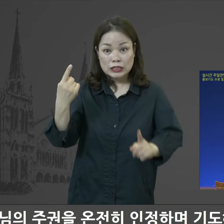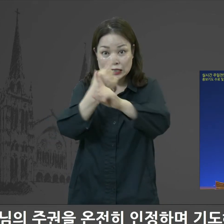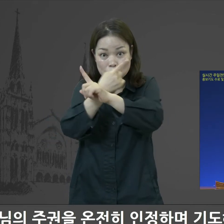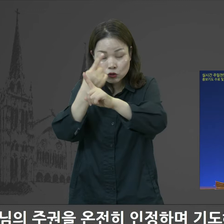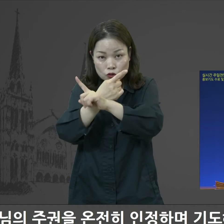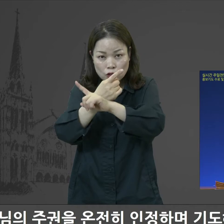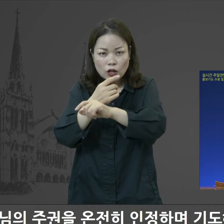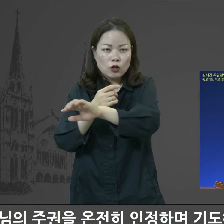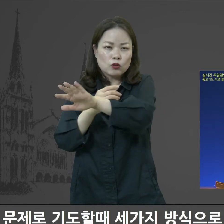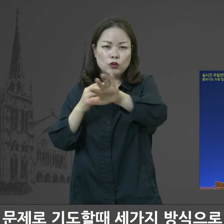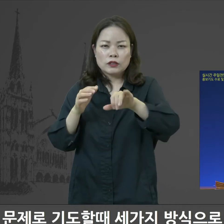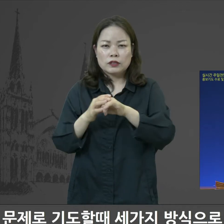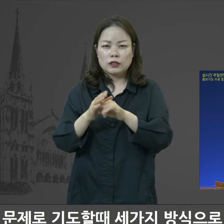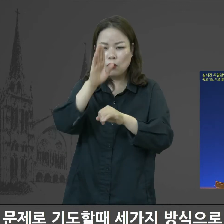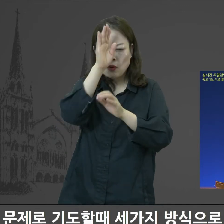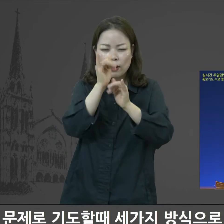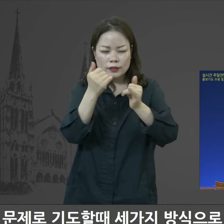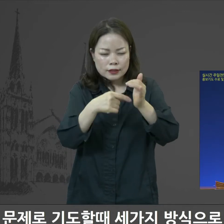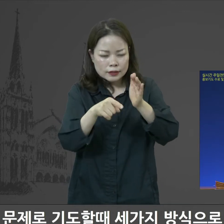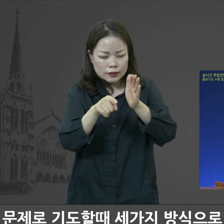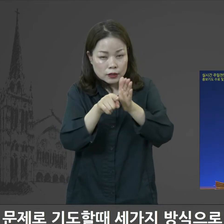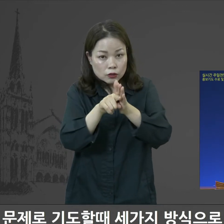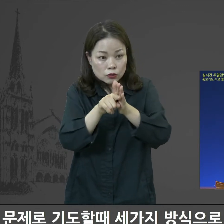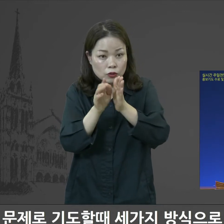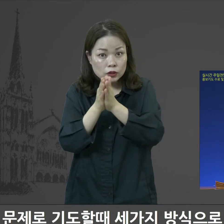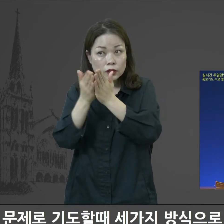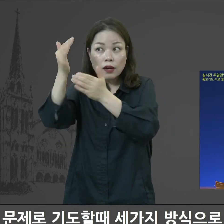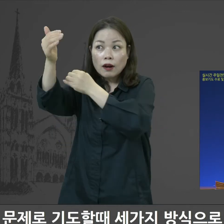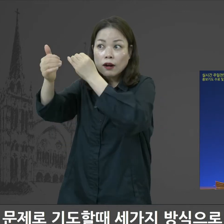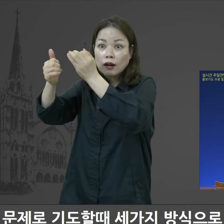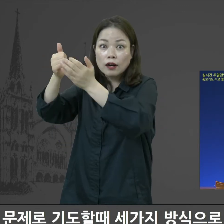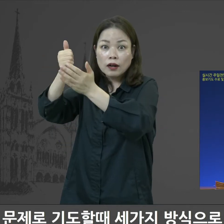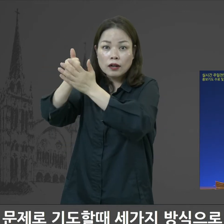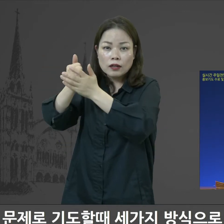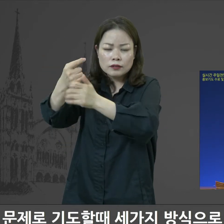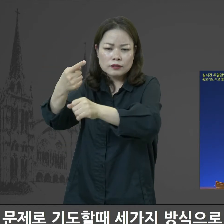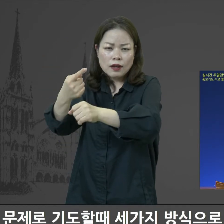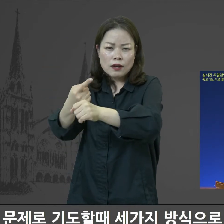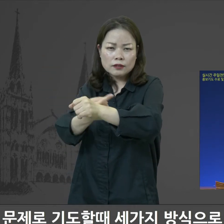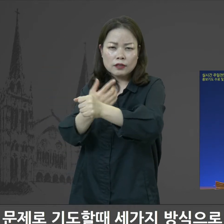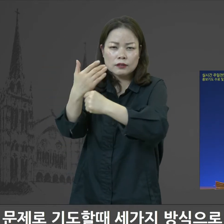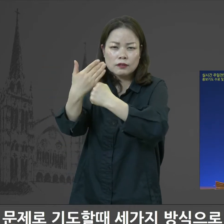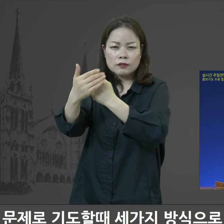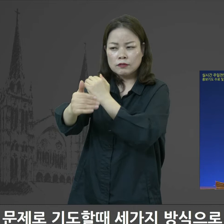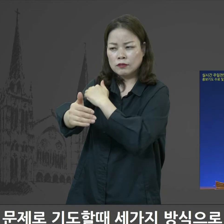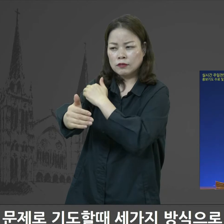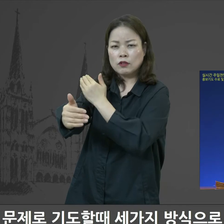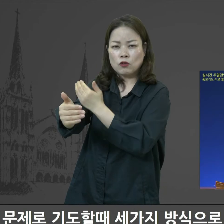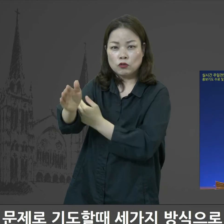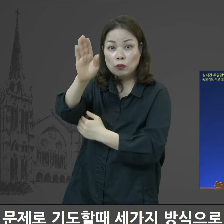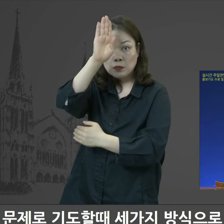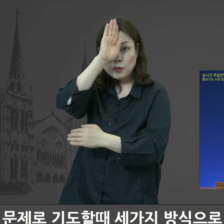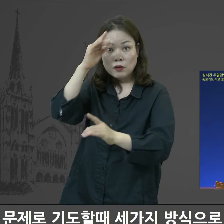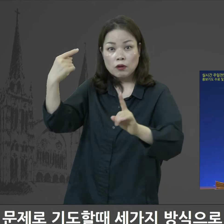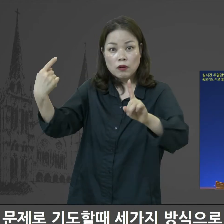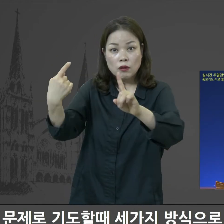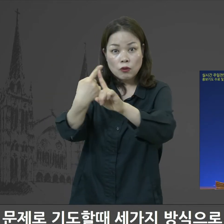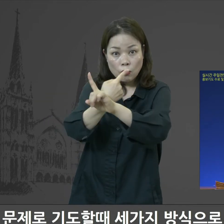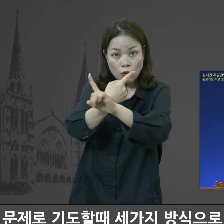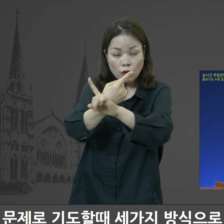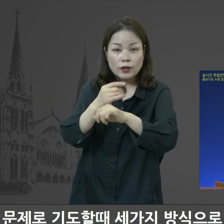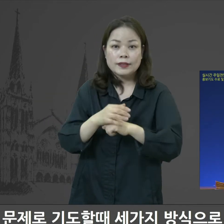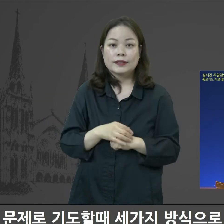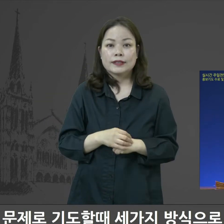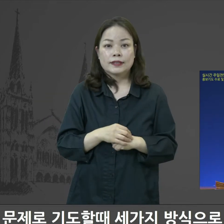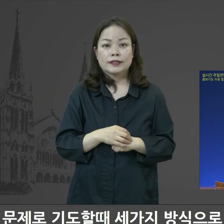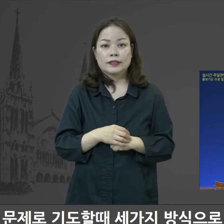그대로 우리가 환우를 위해서 기도했는데 하나님께서 초자연적인 은혜와 능력으로 그 병을 고쳐주신다는